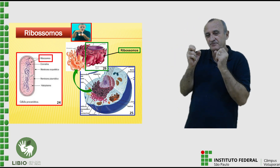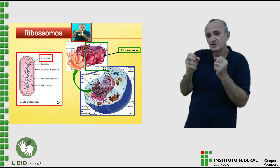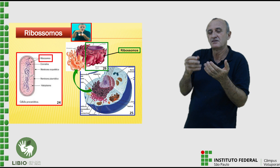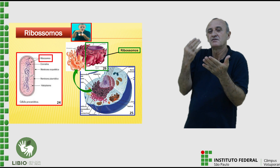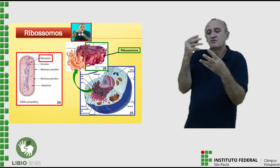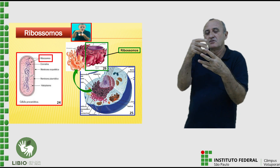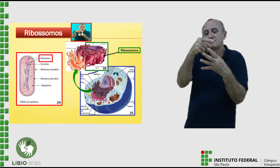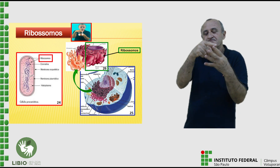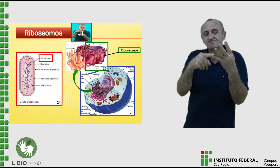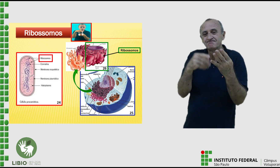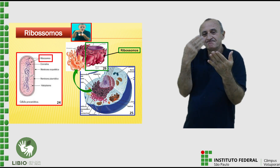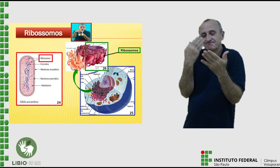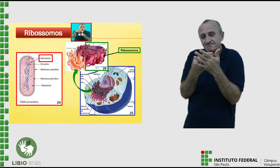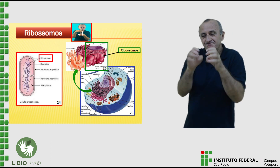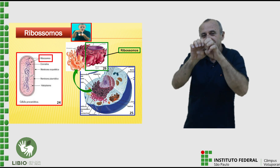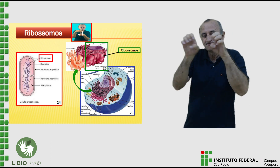detalhes.